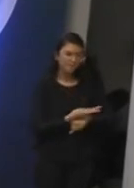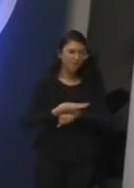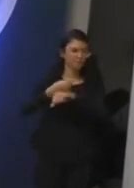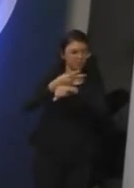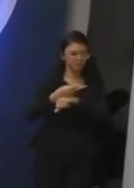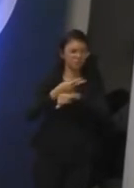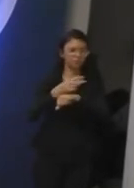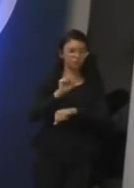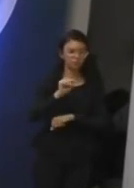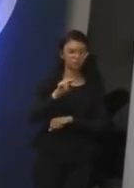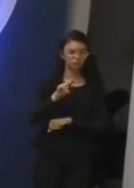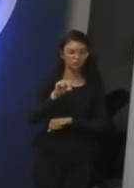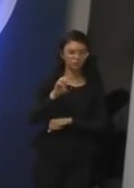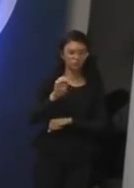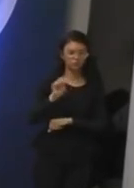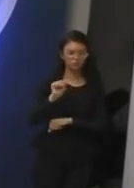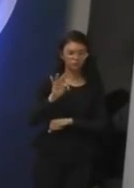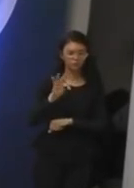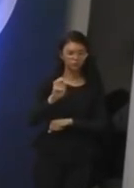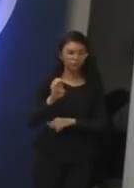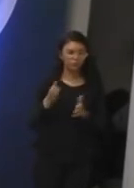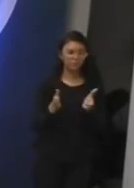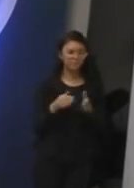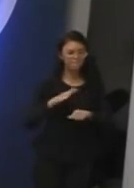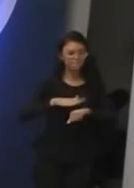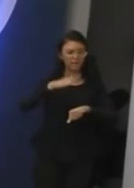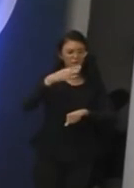Sudeste acima de 400 mil unidades consumidoras.